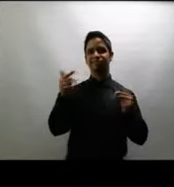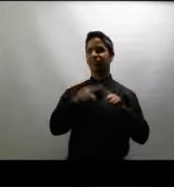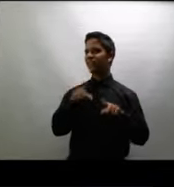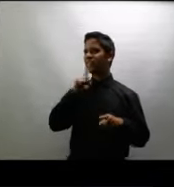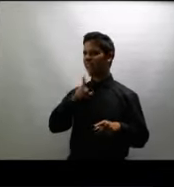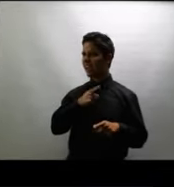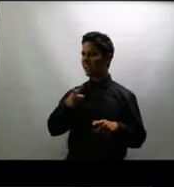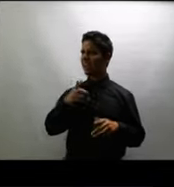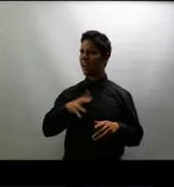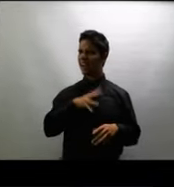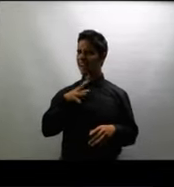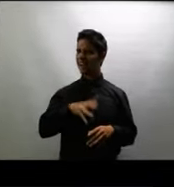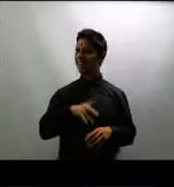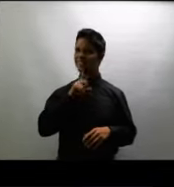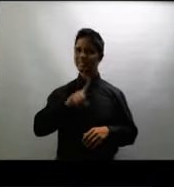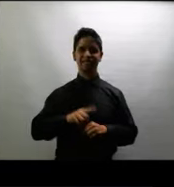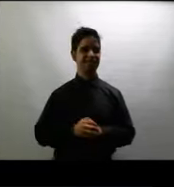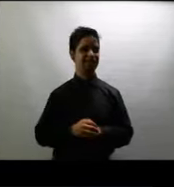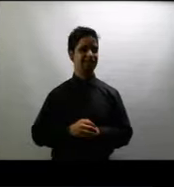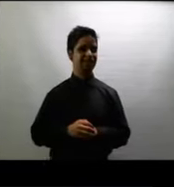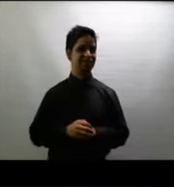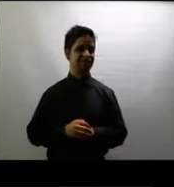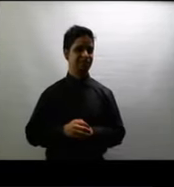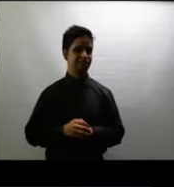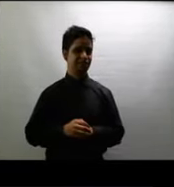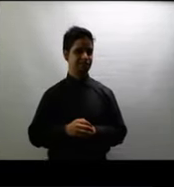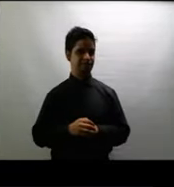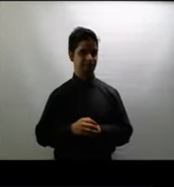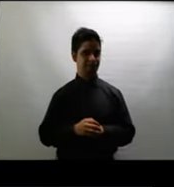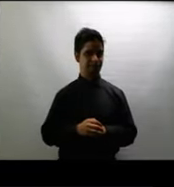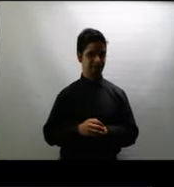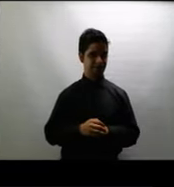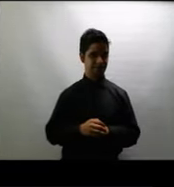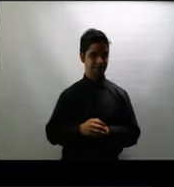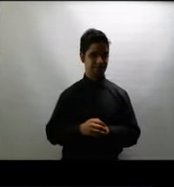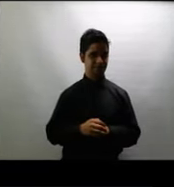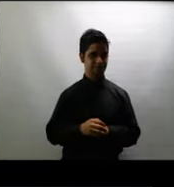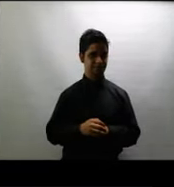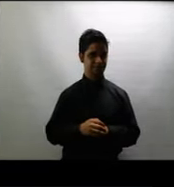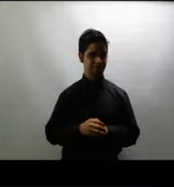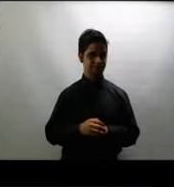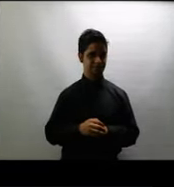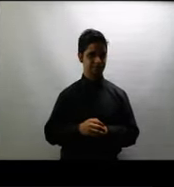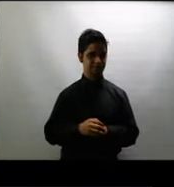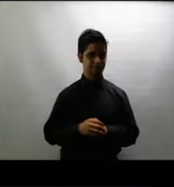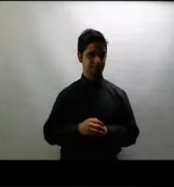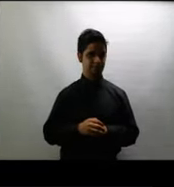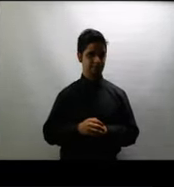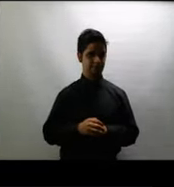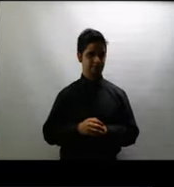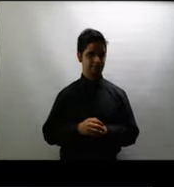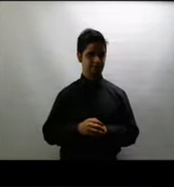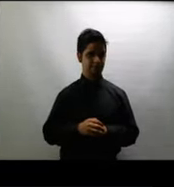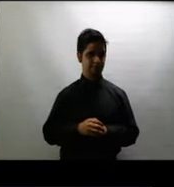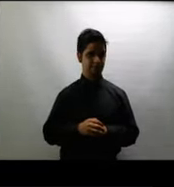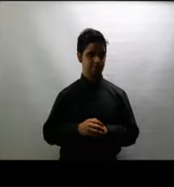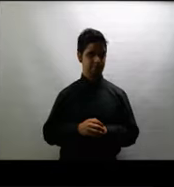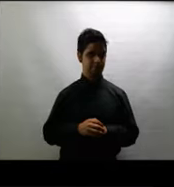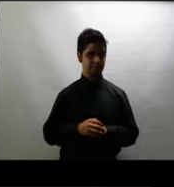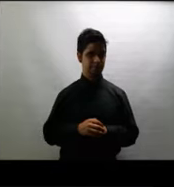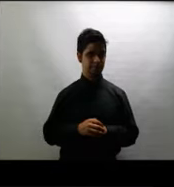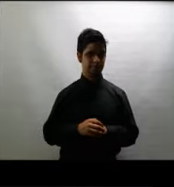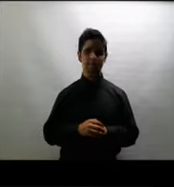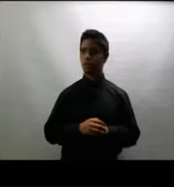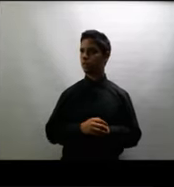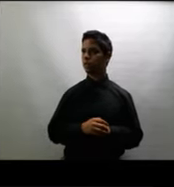Qué genial. Estamos hablando de lo que hubo ayer entre